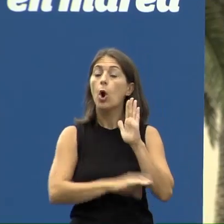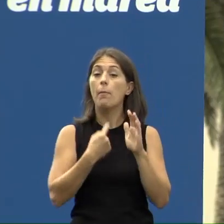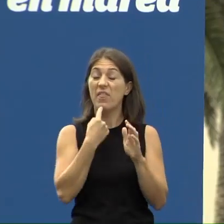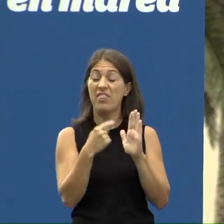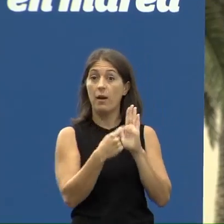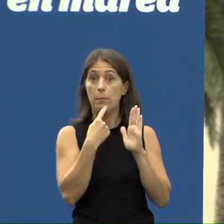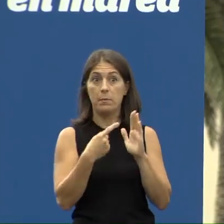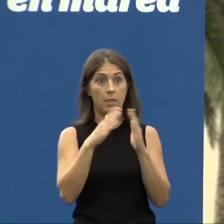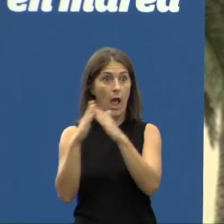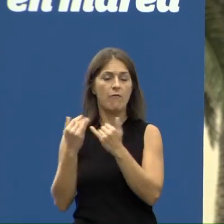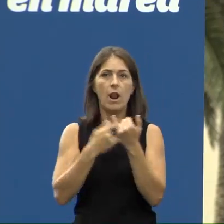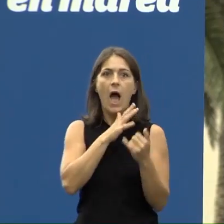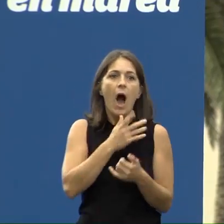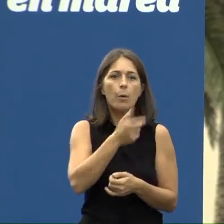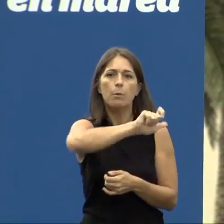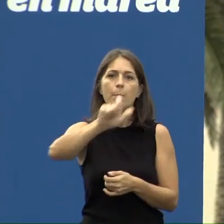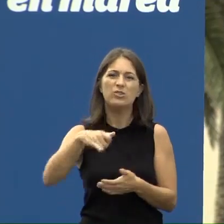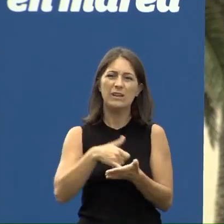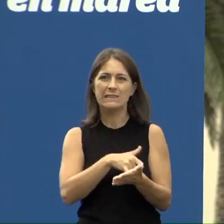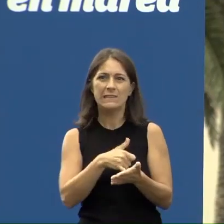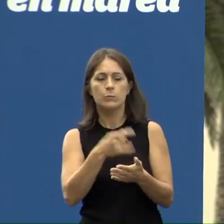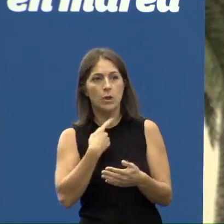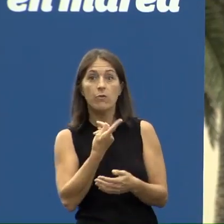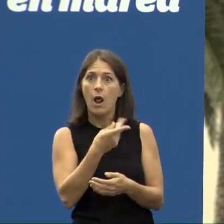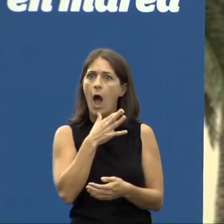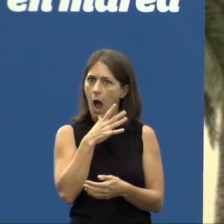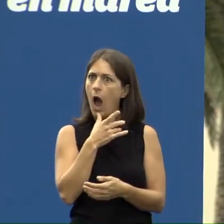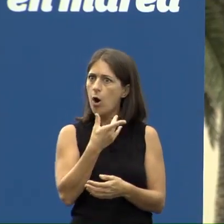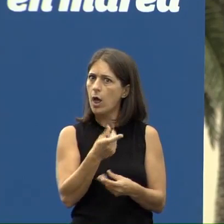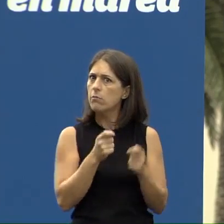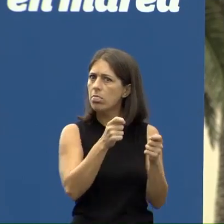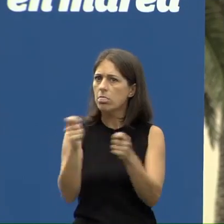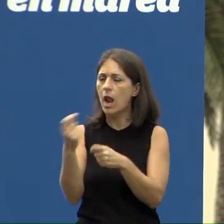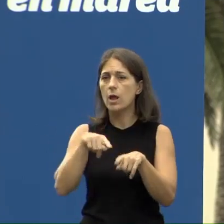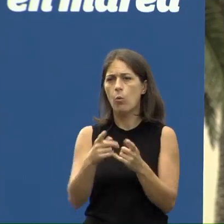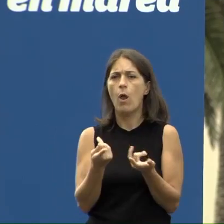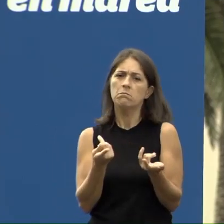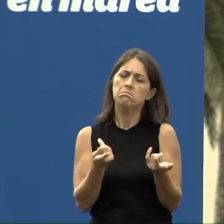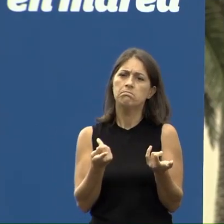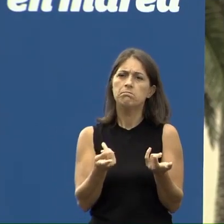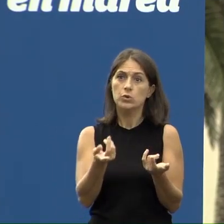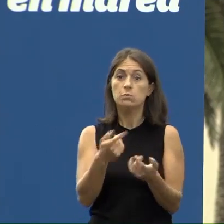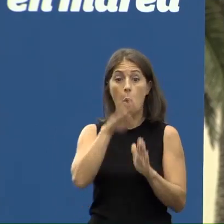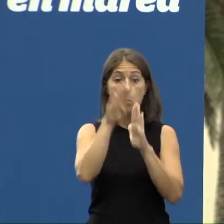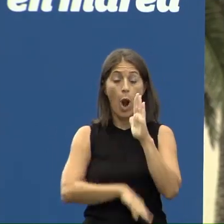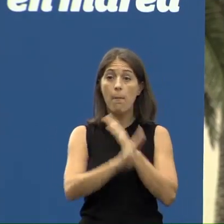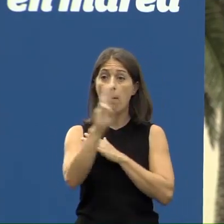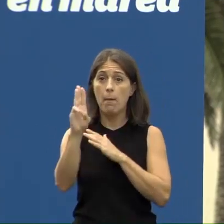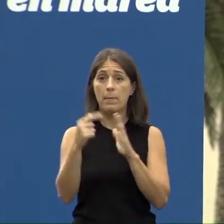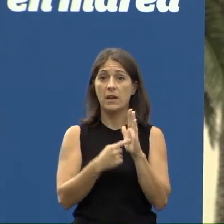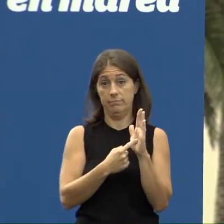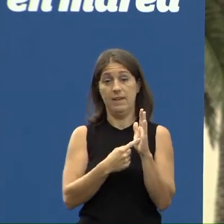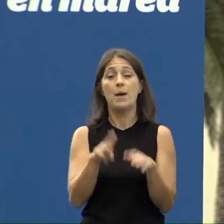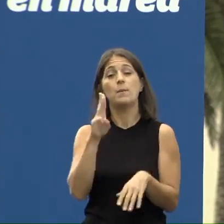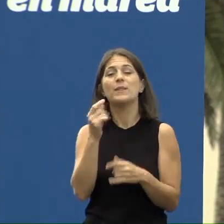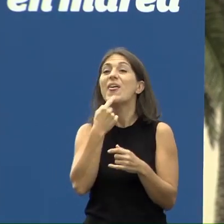hoxe dan cobixo a aquela xente que ten dificultades para chegar a fin de mes con 426 euros, pois o programa do partido